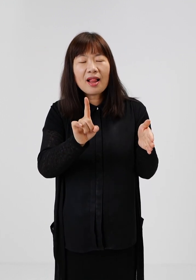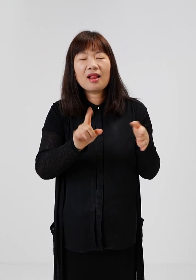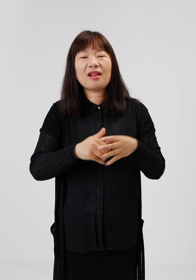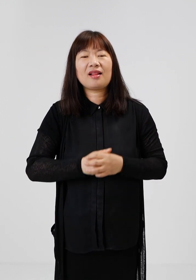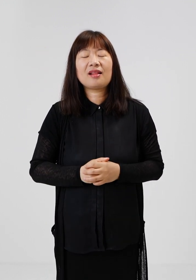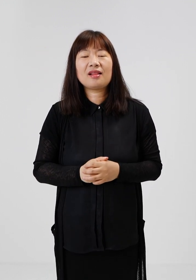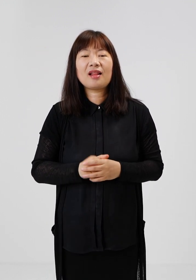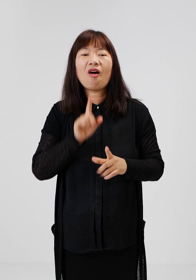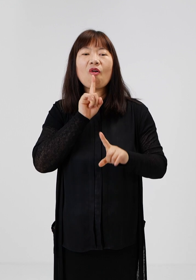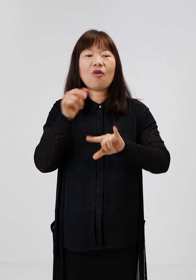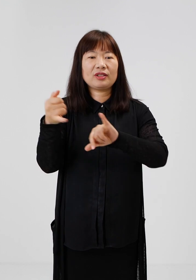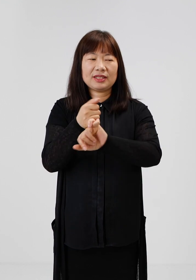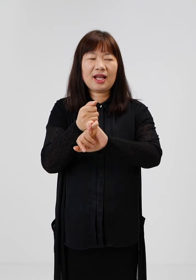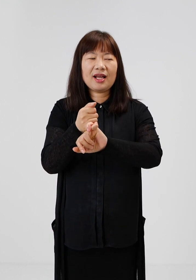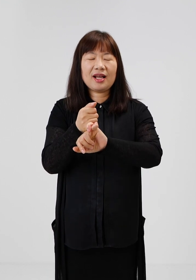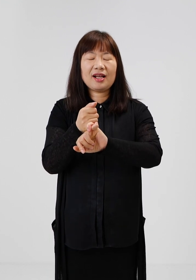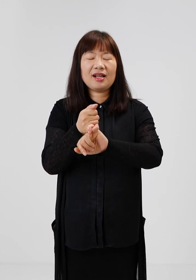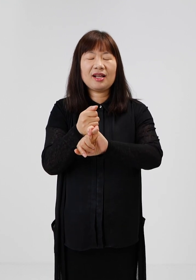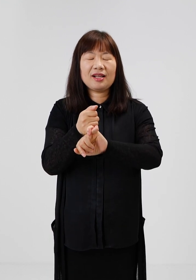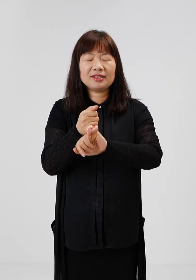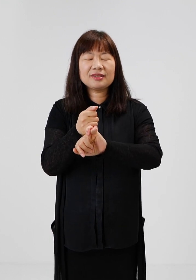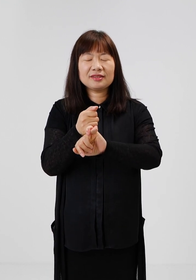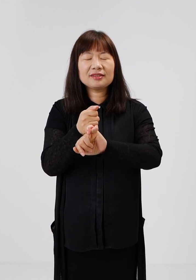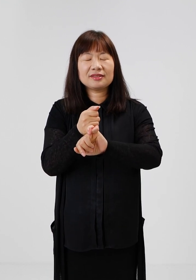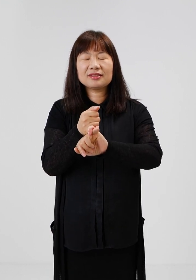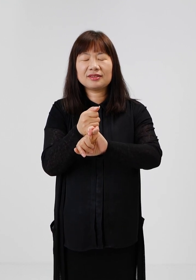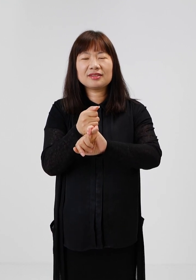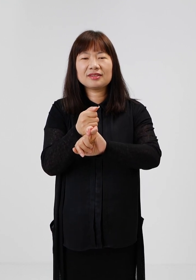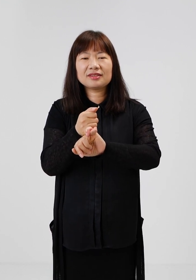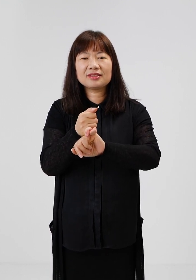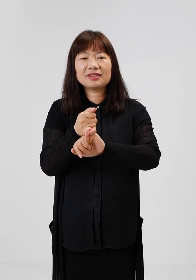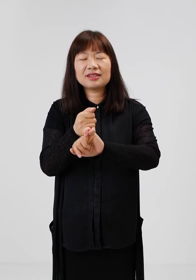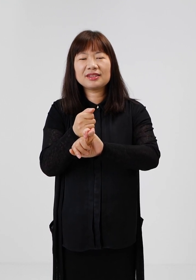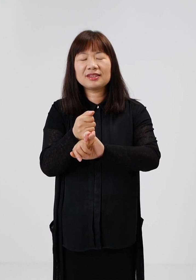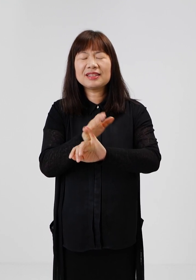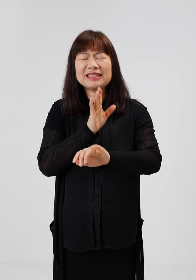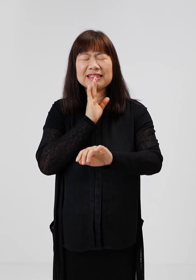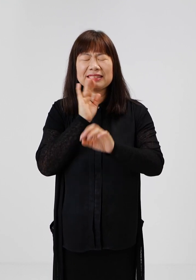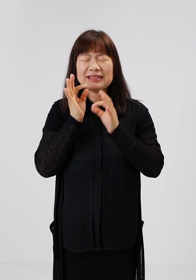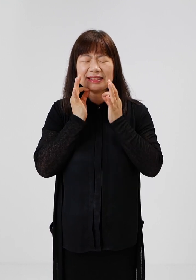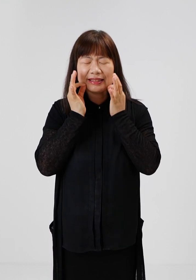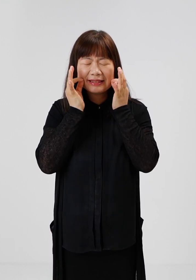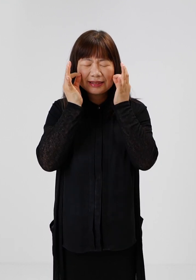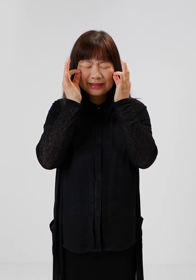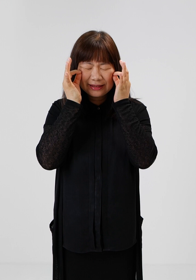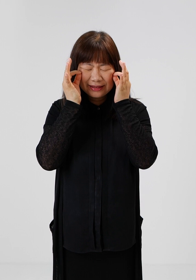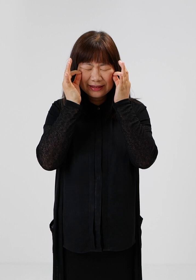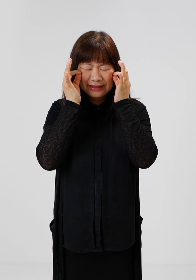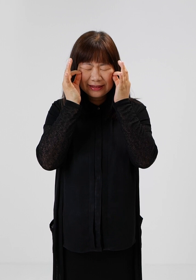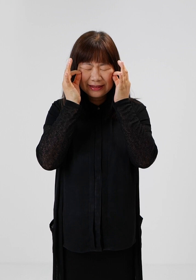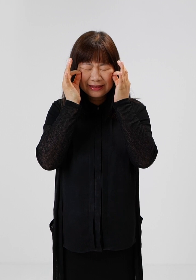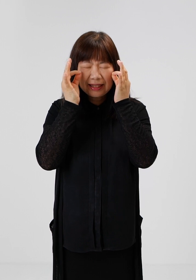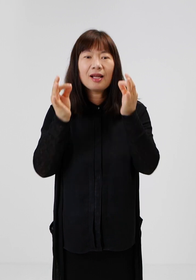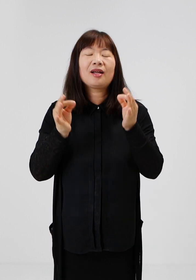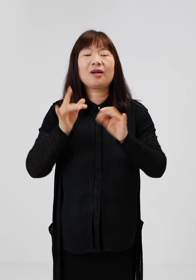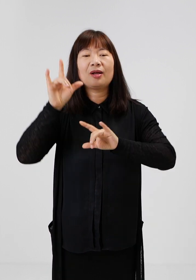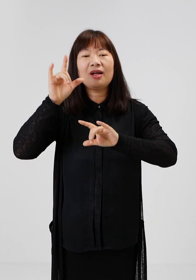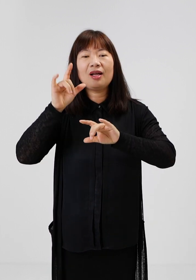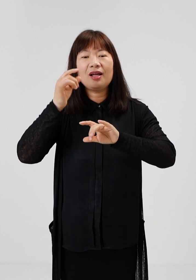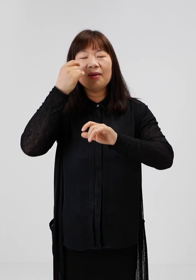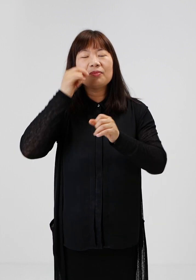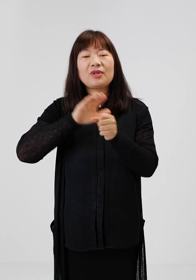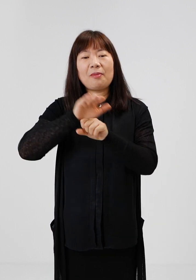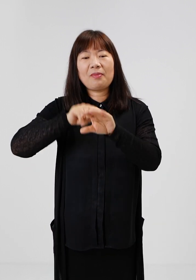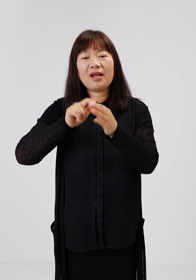그 언약을 어떻게 성실하게 신실하게 자비를